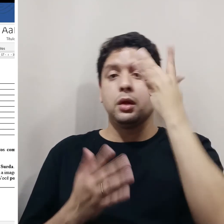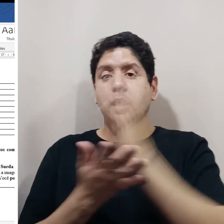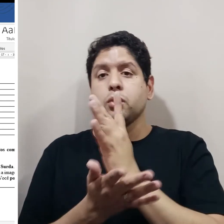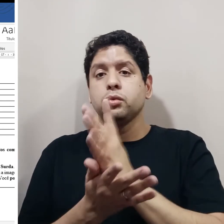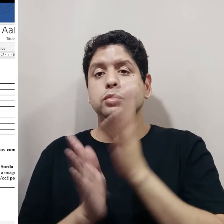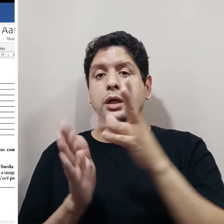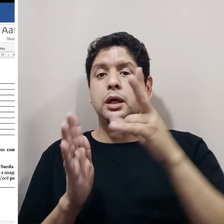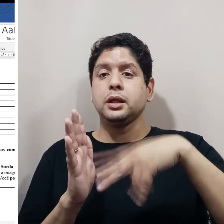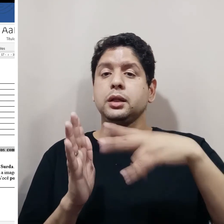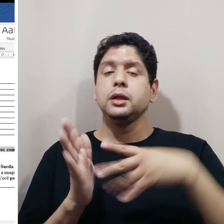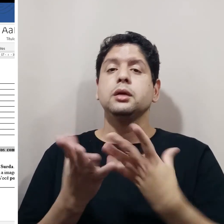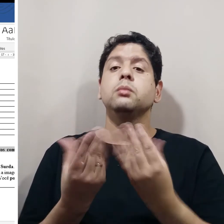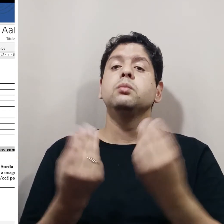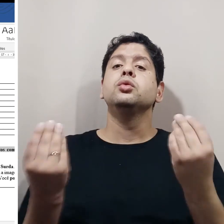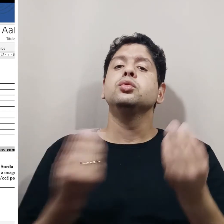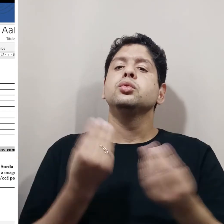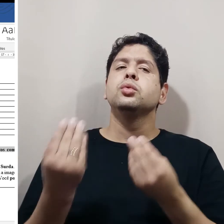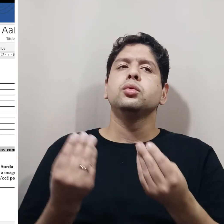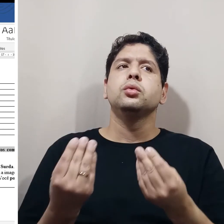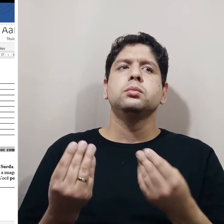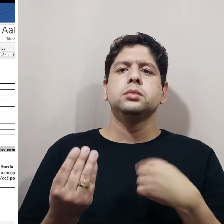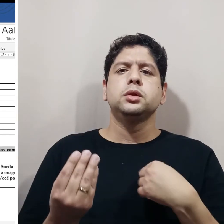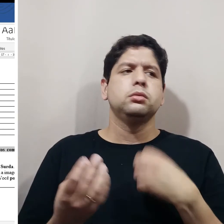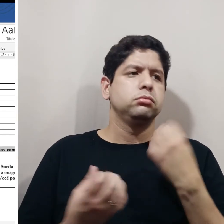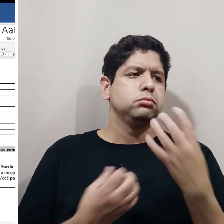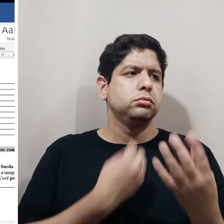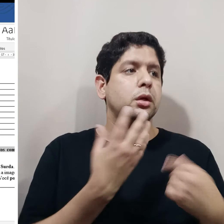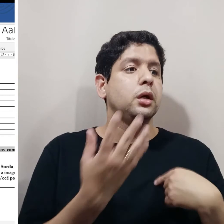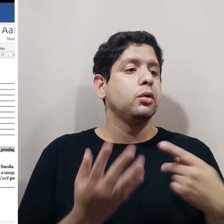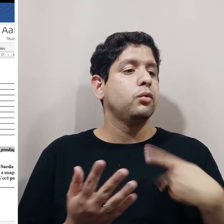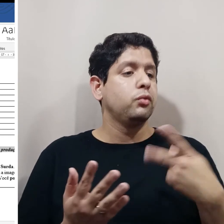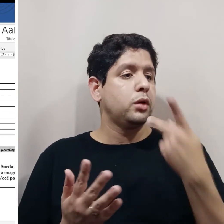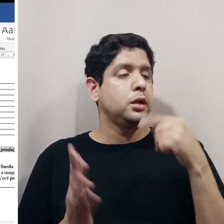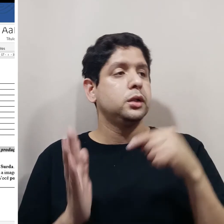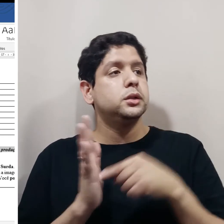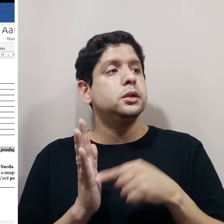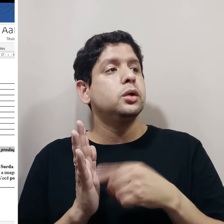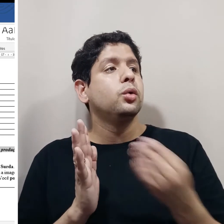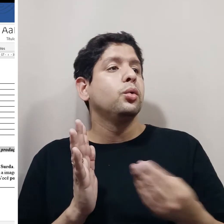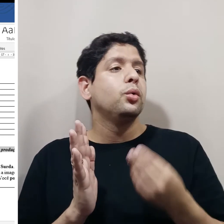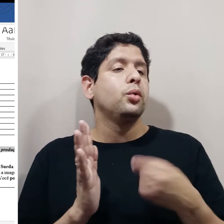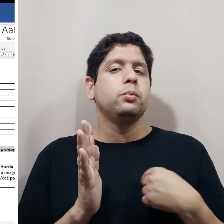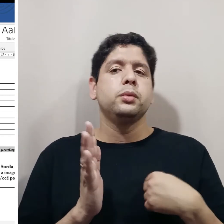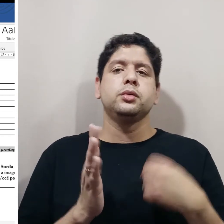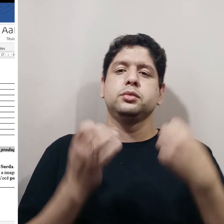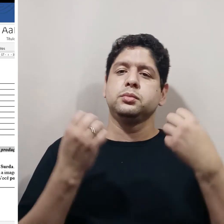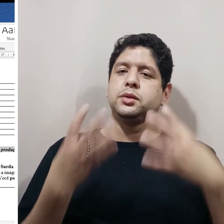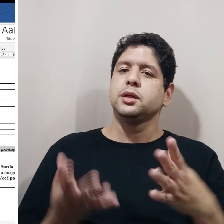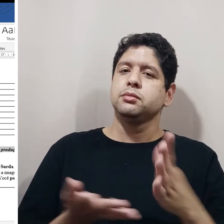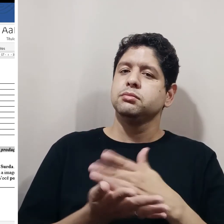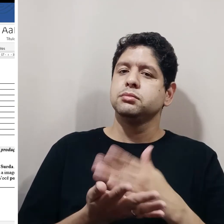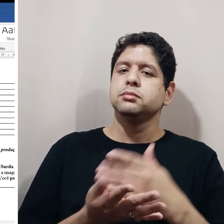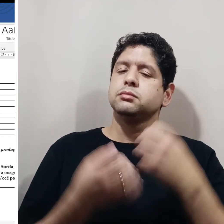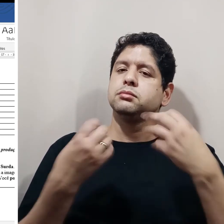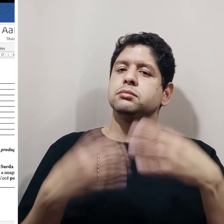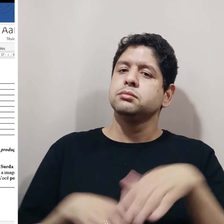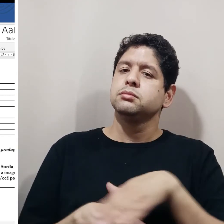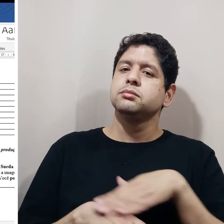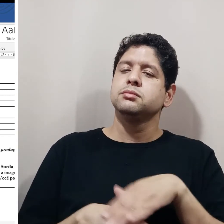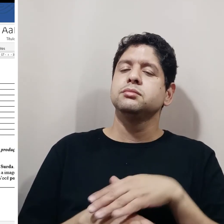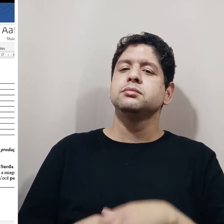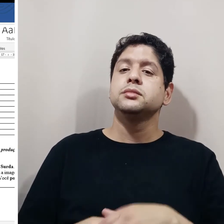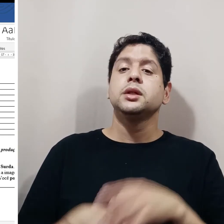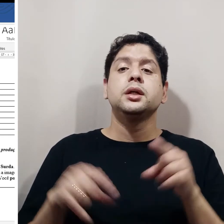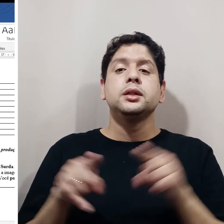uma época em que boa parte das pessoas ainda era analfabeta, mas aqueles que liam, né, eles muitas